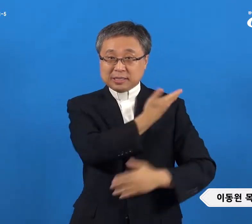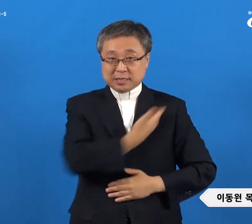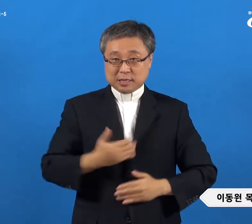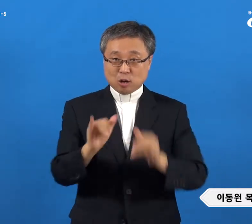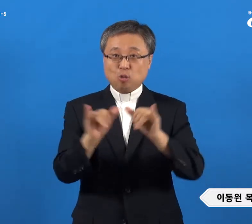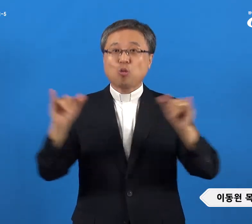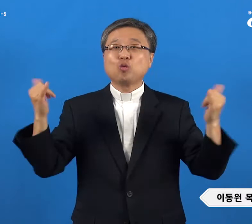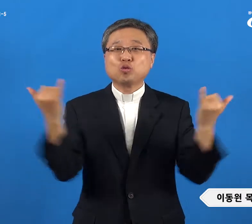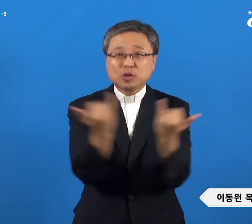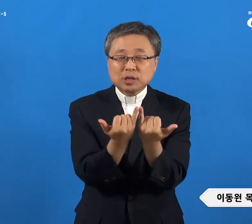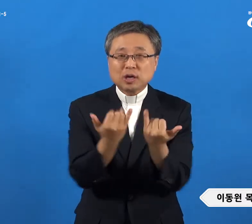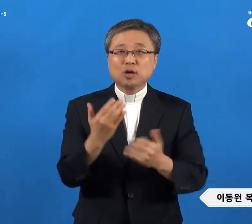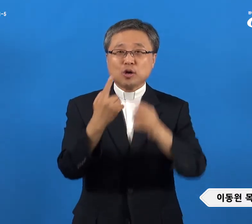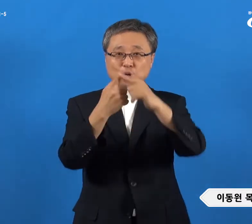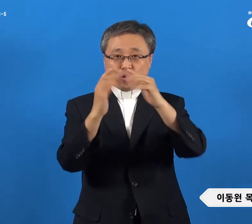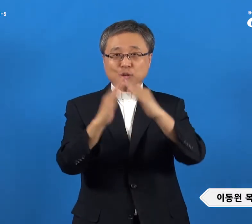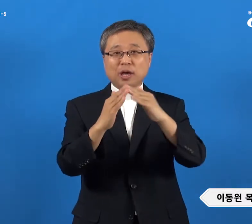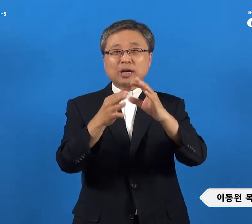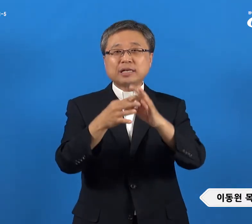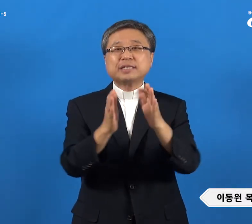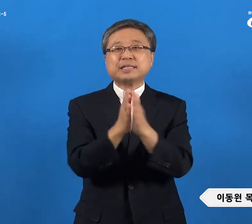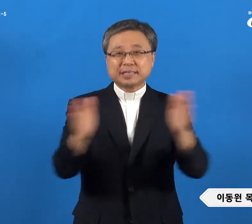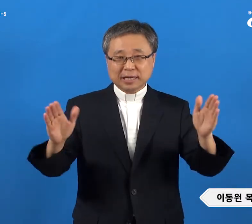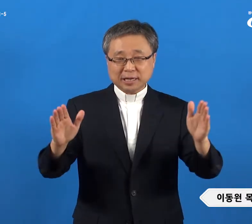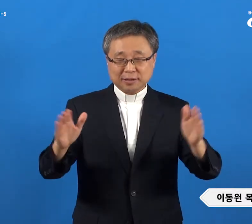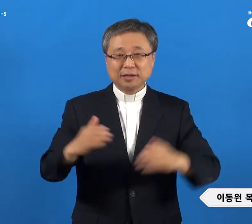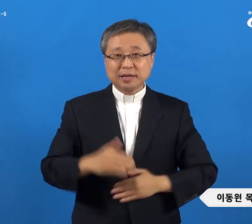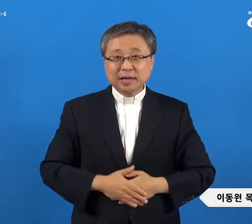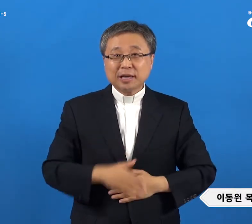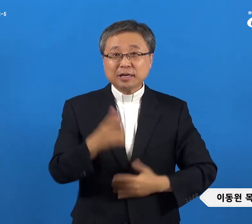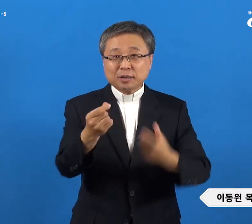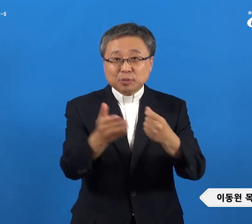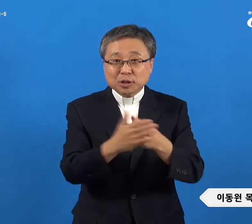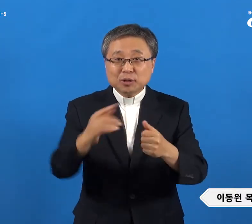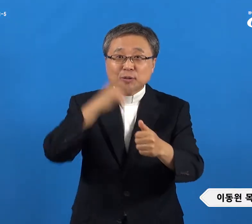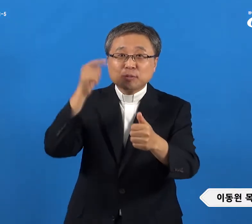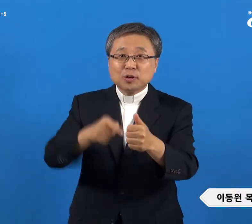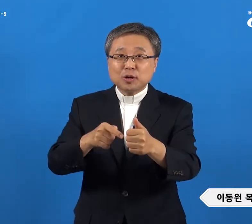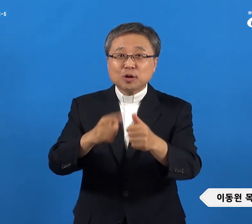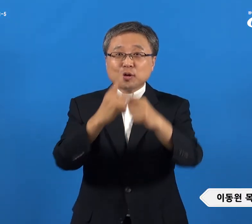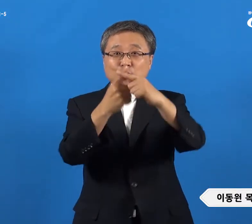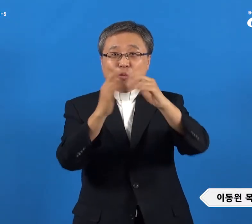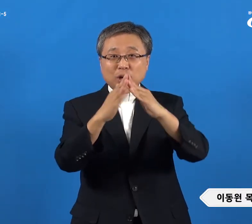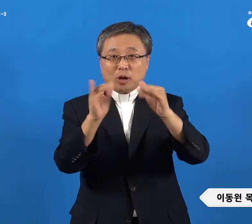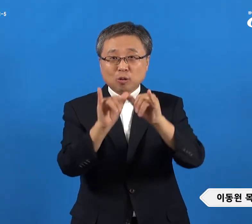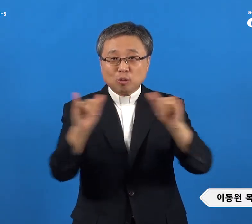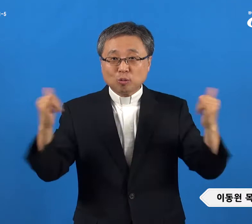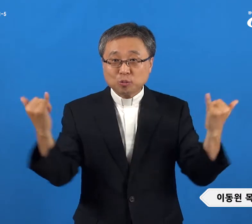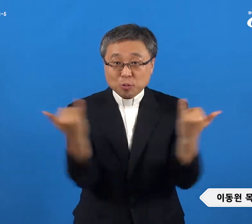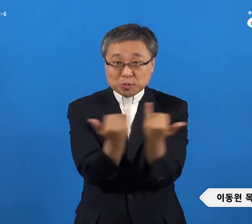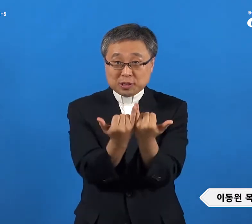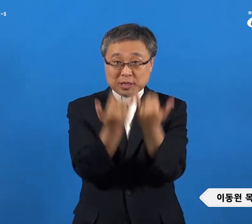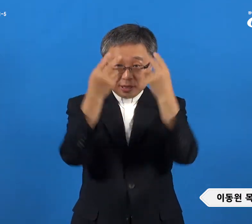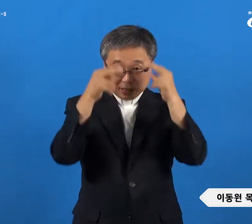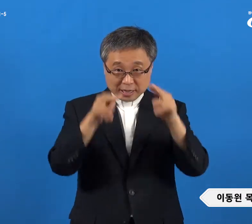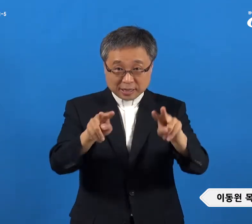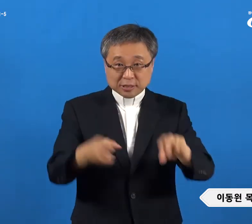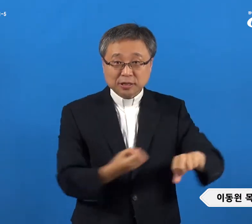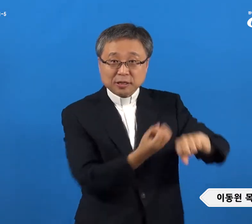공동체. 그것이 교회의 시작입니다. 따라서 이 명령은 교회 공동체를 향해서 전달된 명령이라고 할 수가